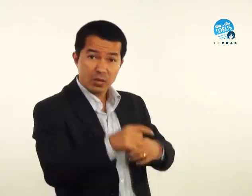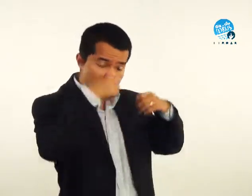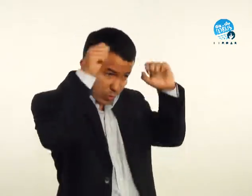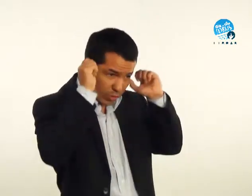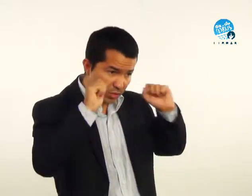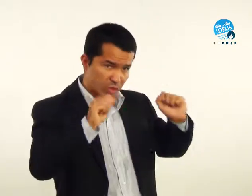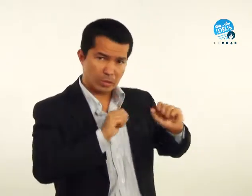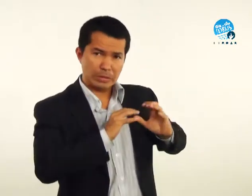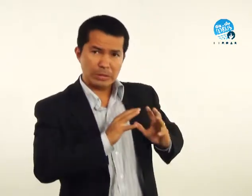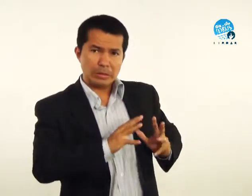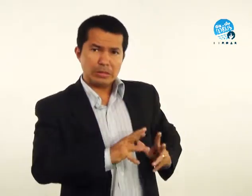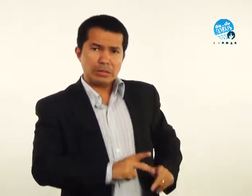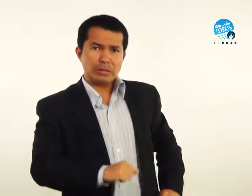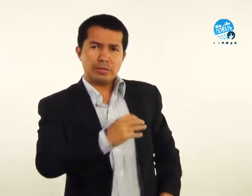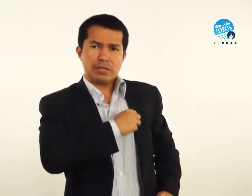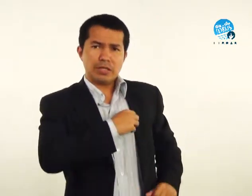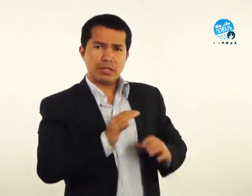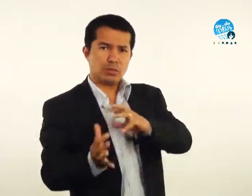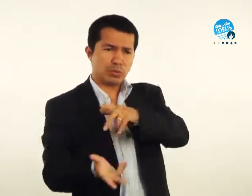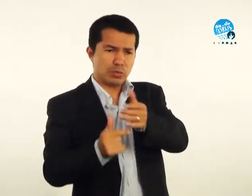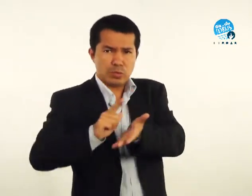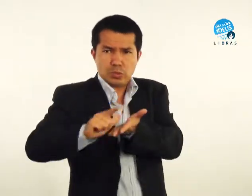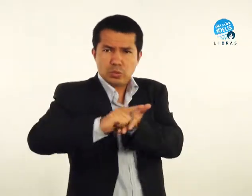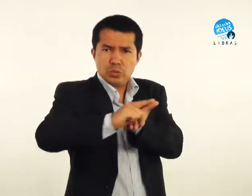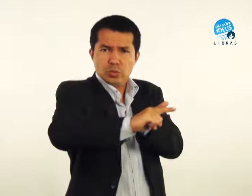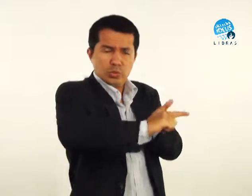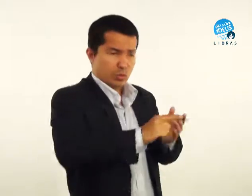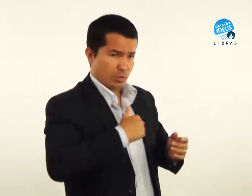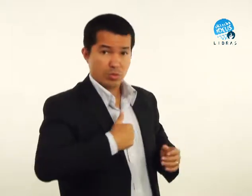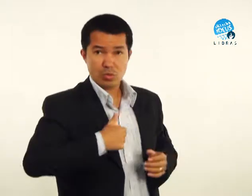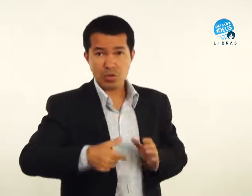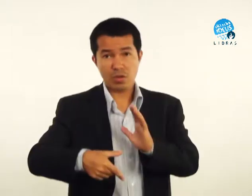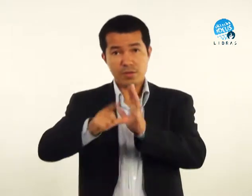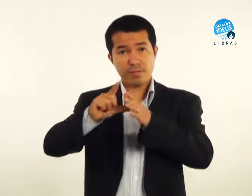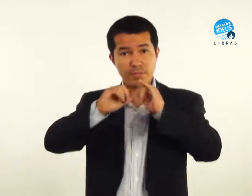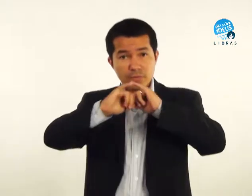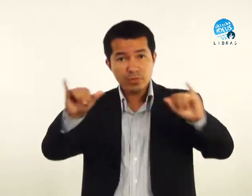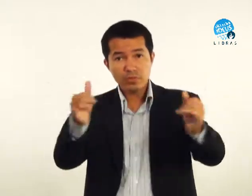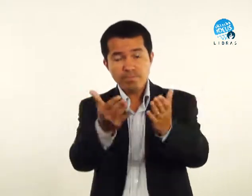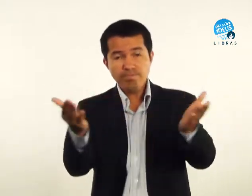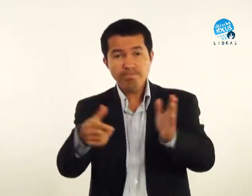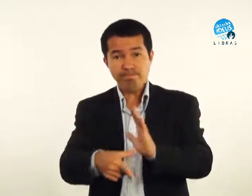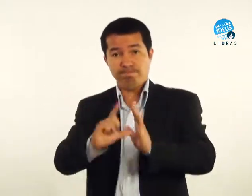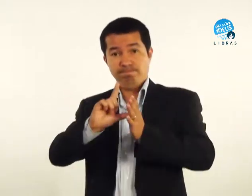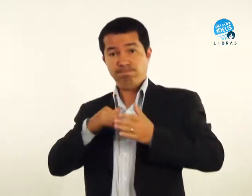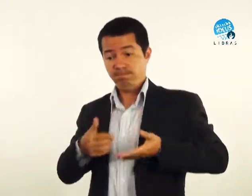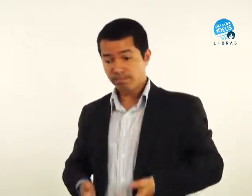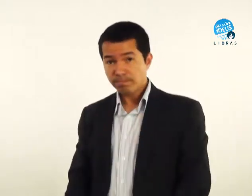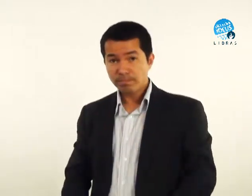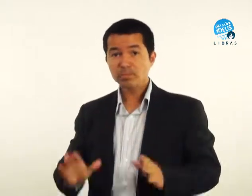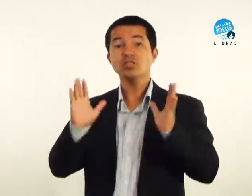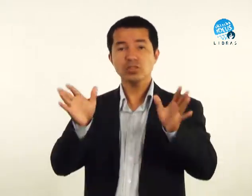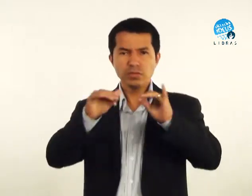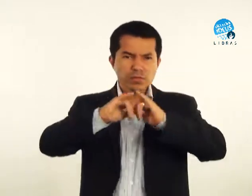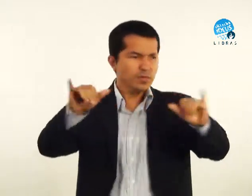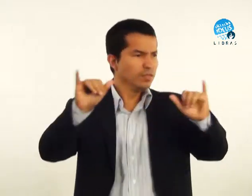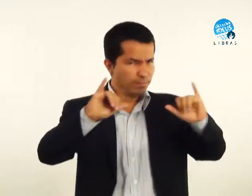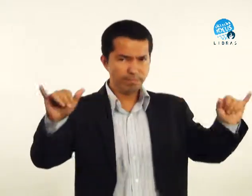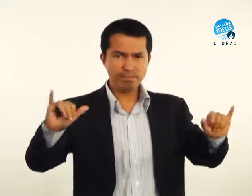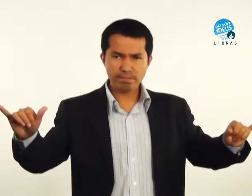eu, pois antes de eu nascer ele já existia. E eu mesmo não sabia quem ele era, mas vim